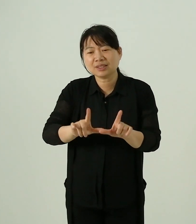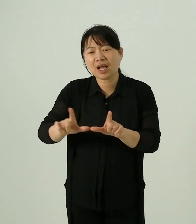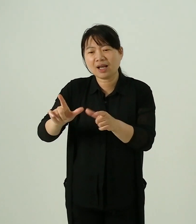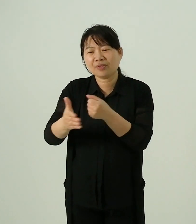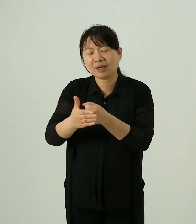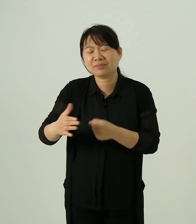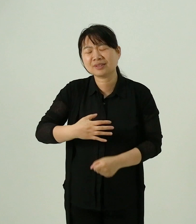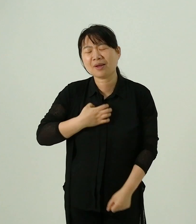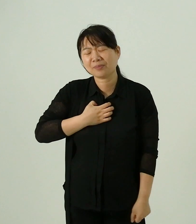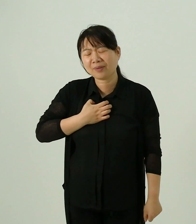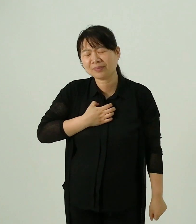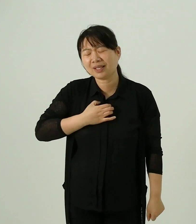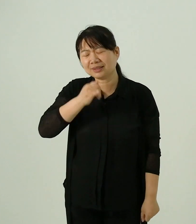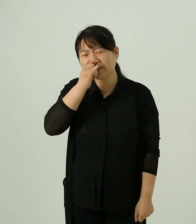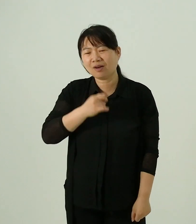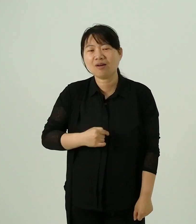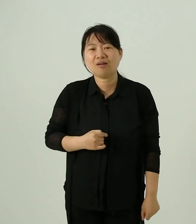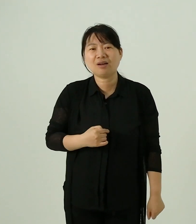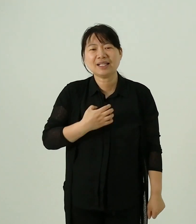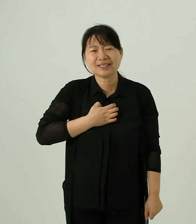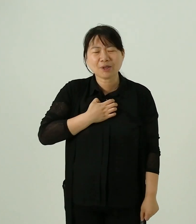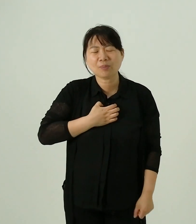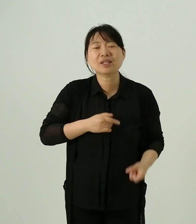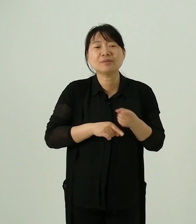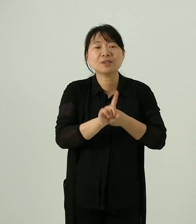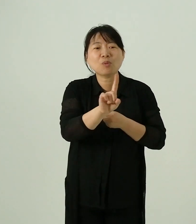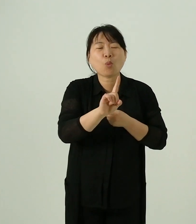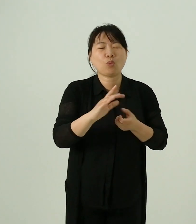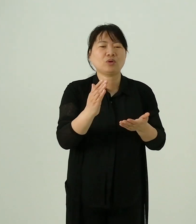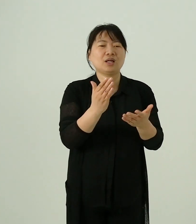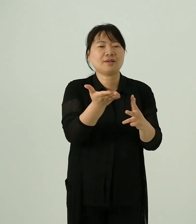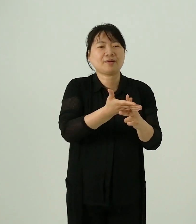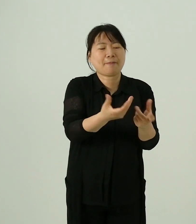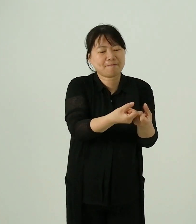무슨 뜻인가 하면 나누어진 마음이란 뜻이에요. 원문이